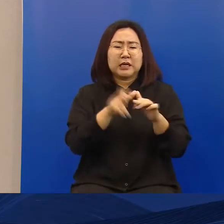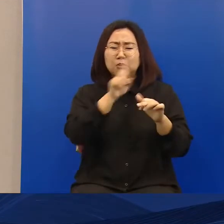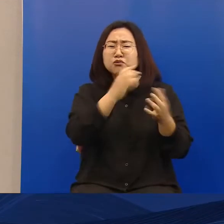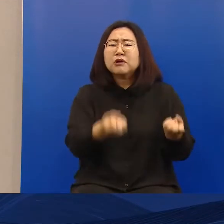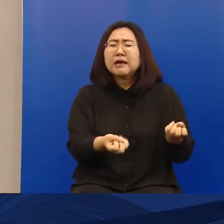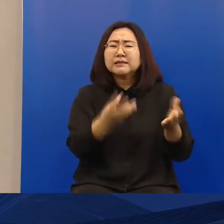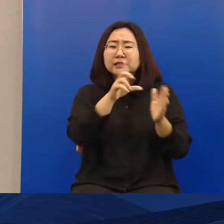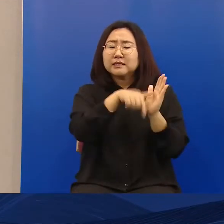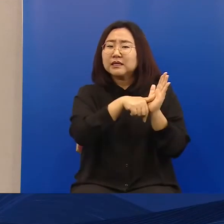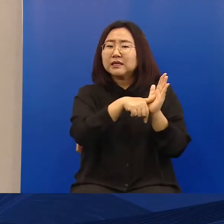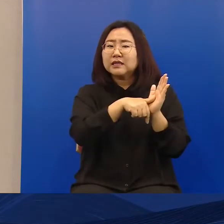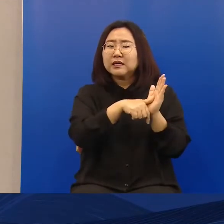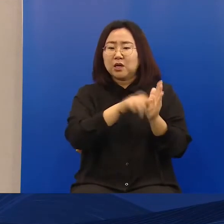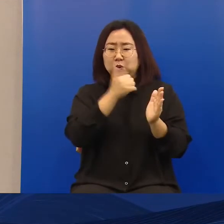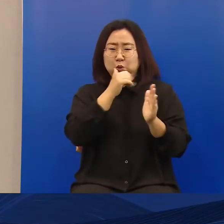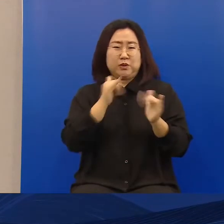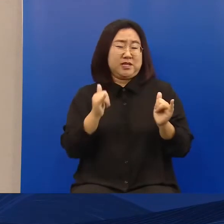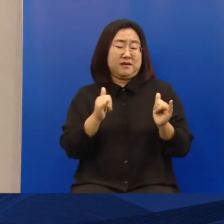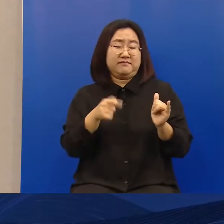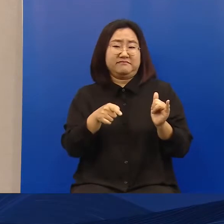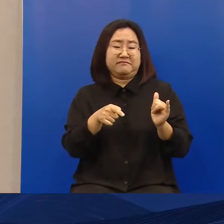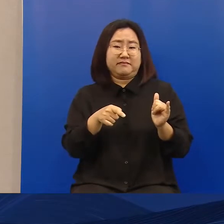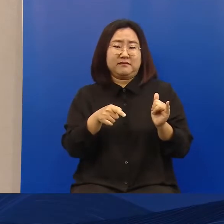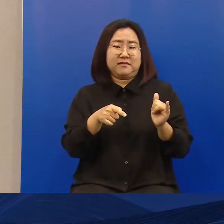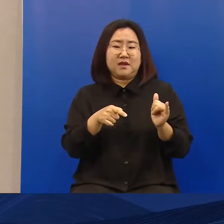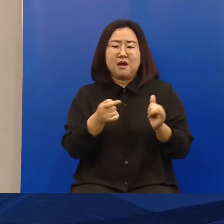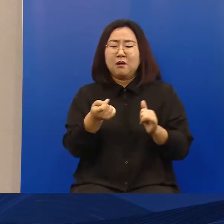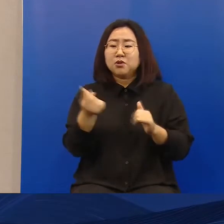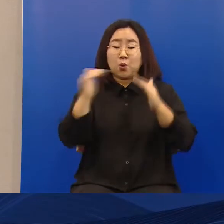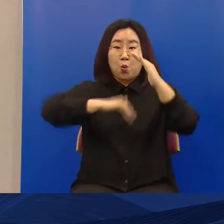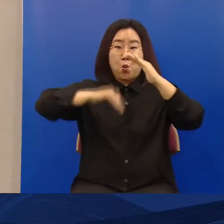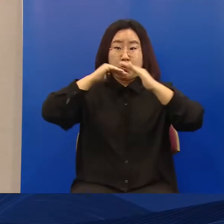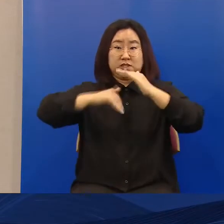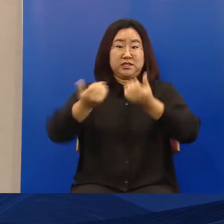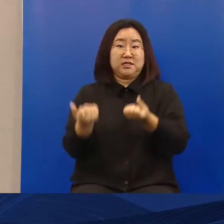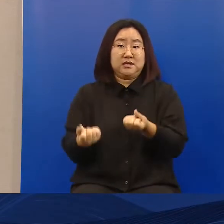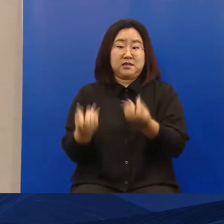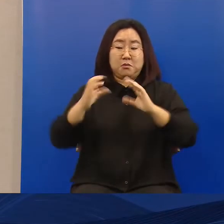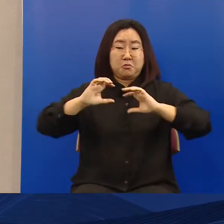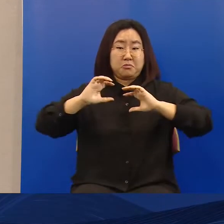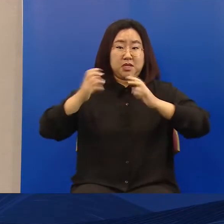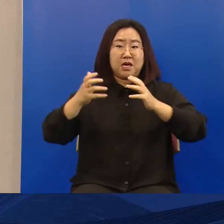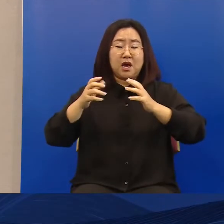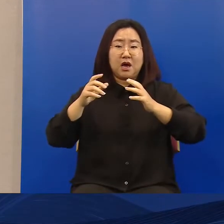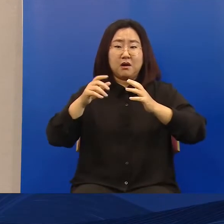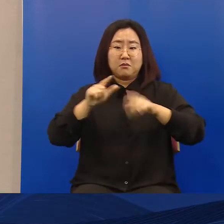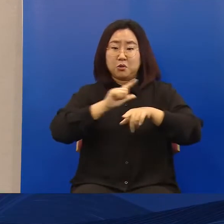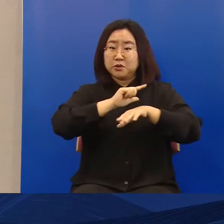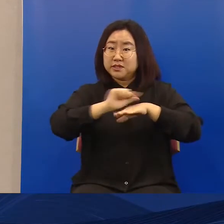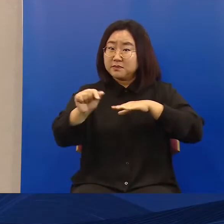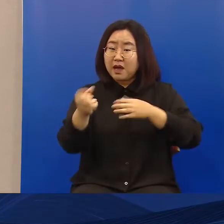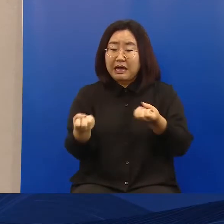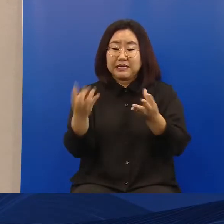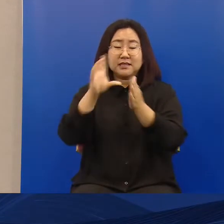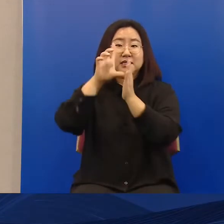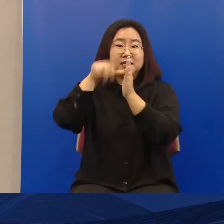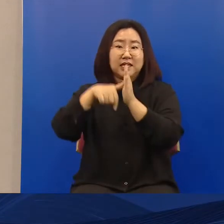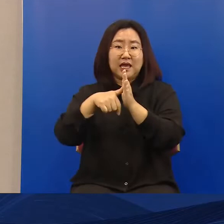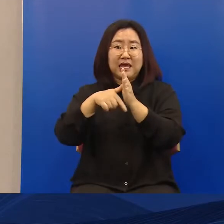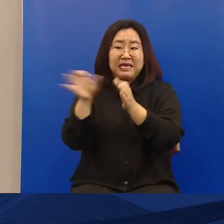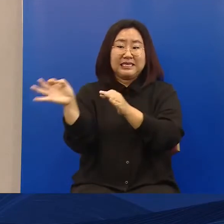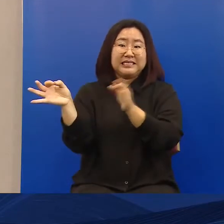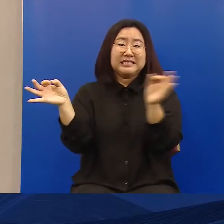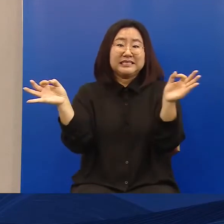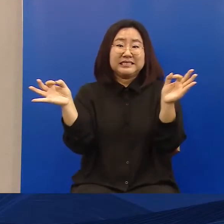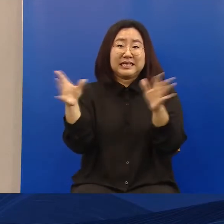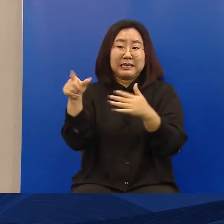행사 때 통역사가 해주거나 또는 아주 공식적인 무슨 국가나 지방자치 행사 때만